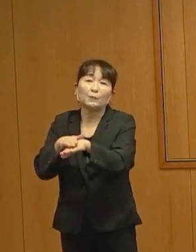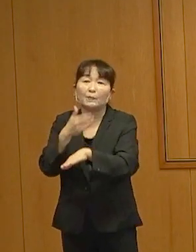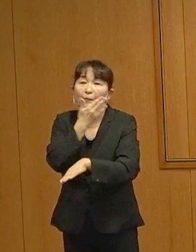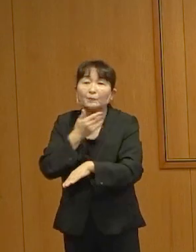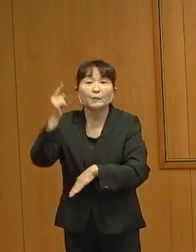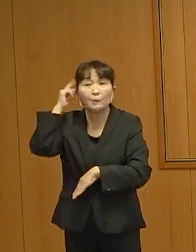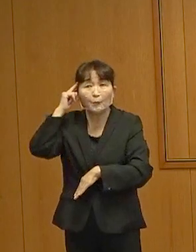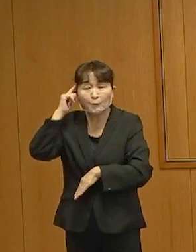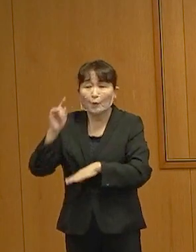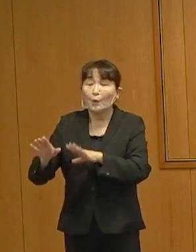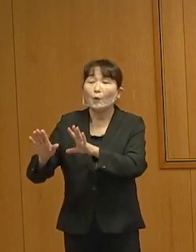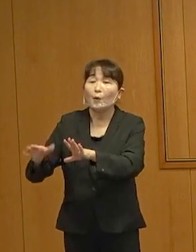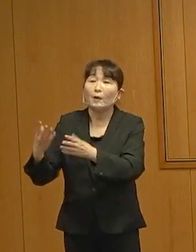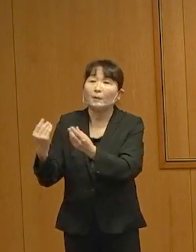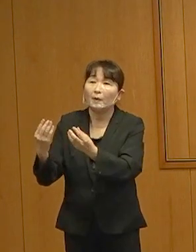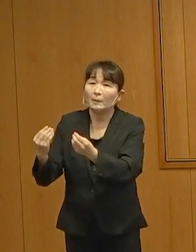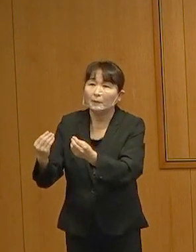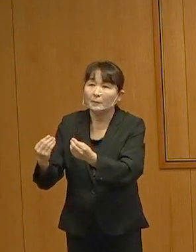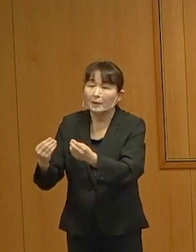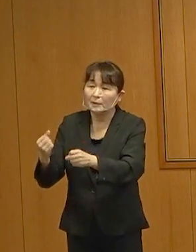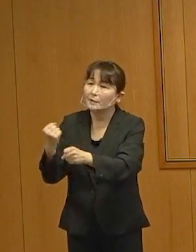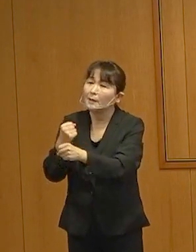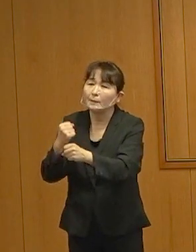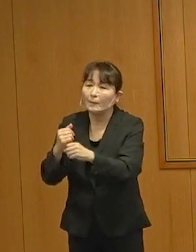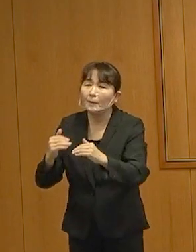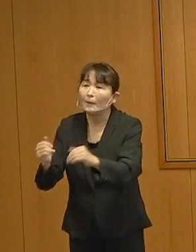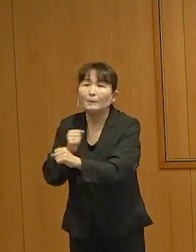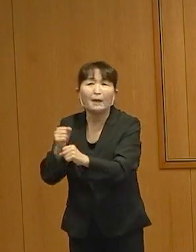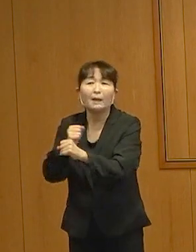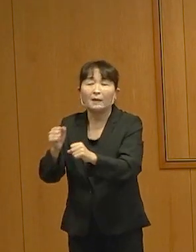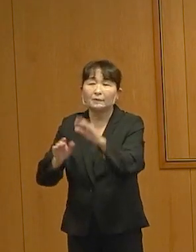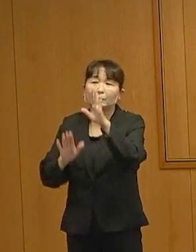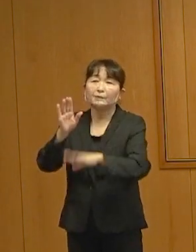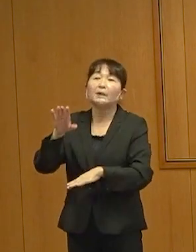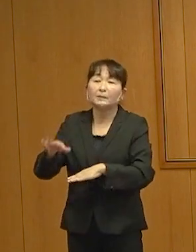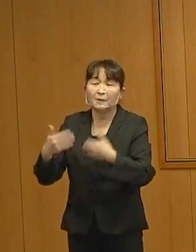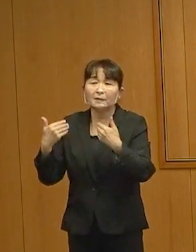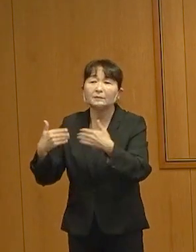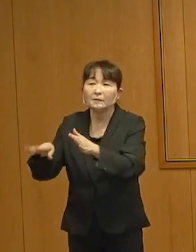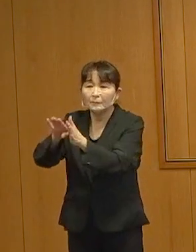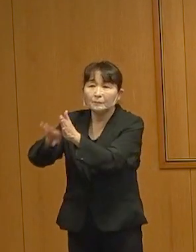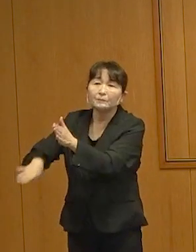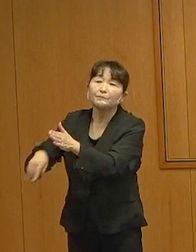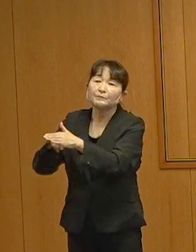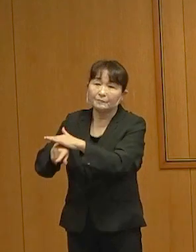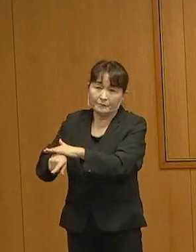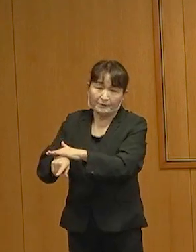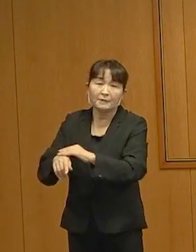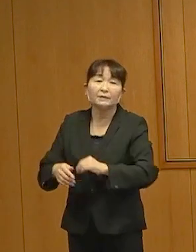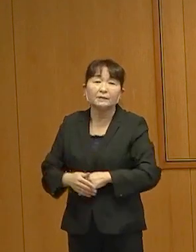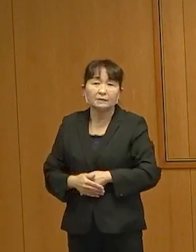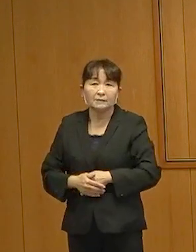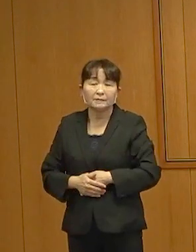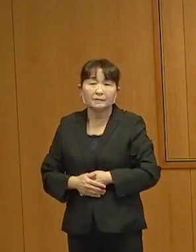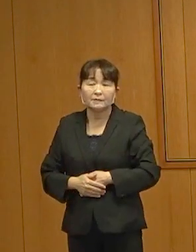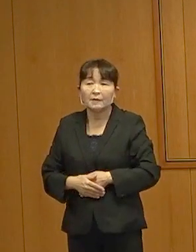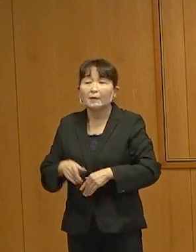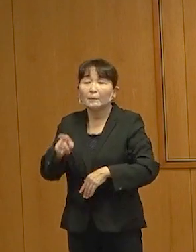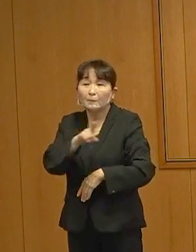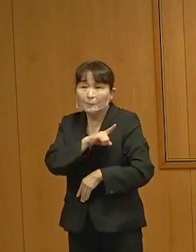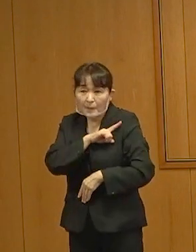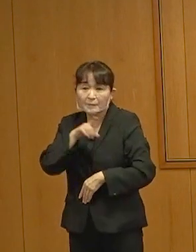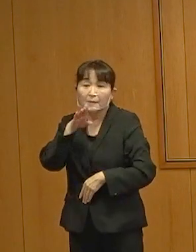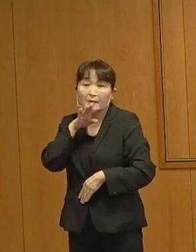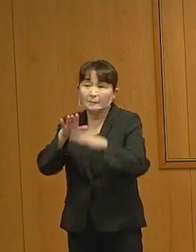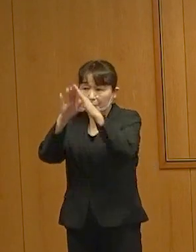いつまで置いても再利用できないということであれば問題なんで、そのあたりからまず現物をどういう